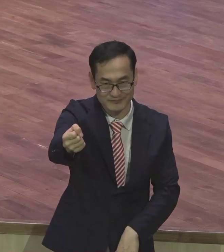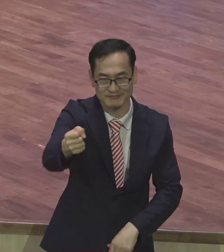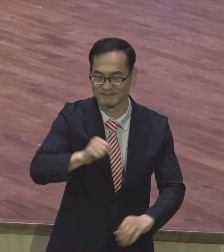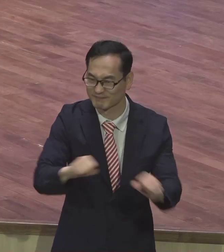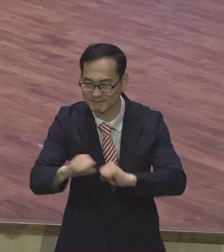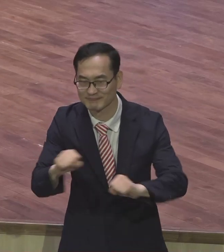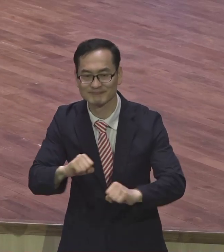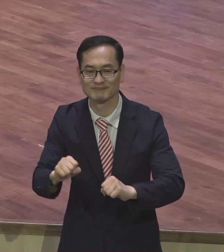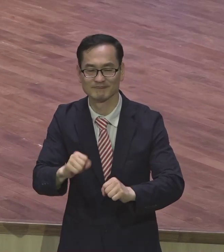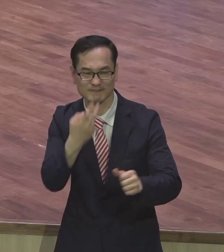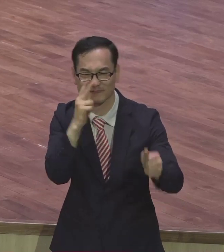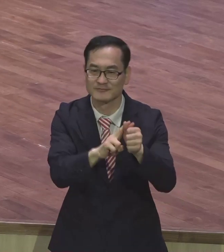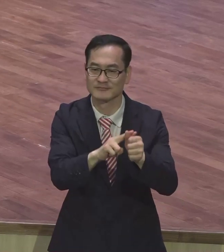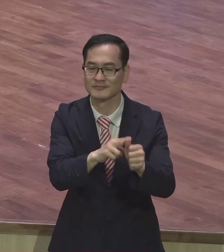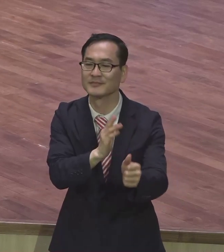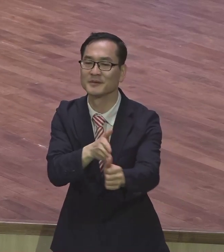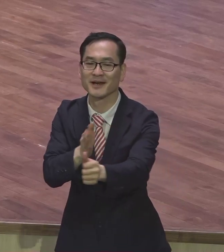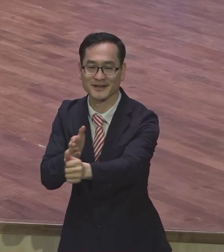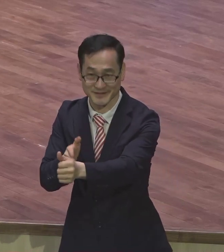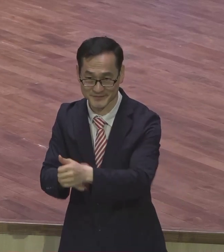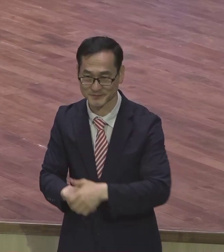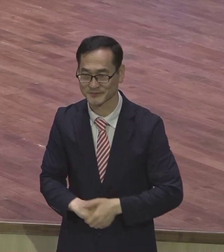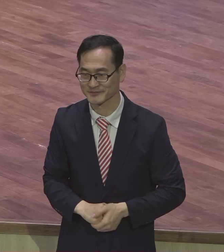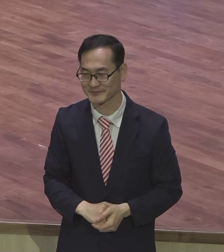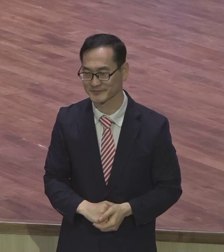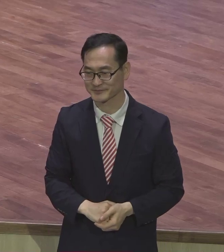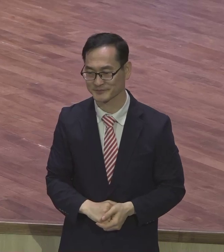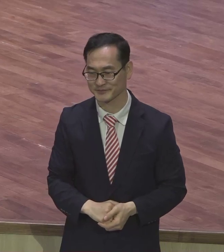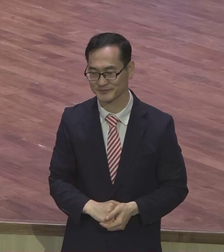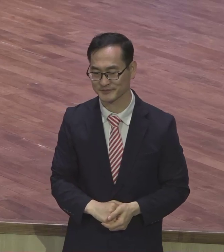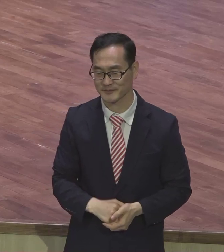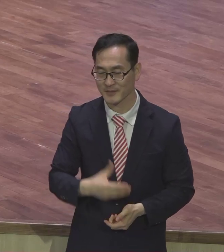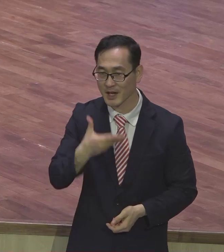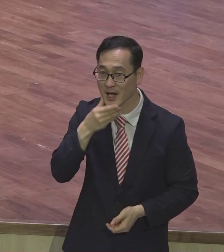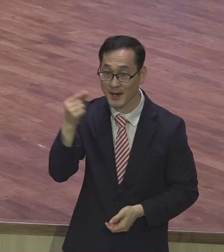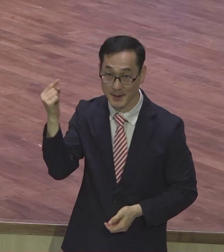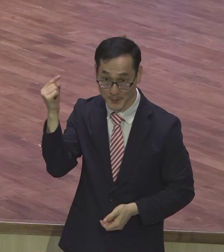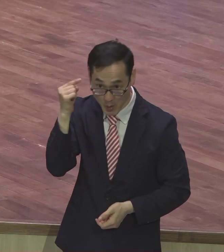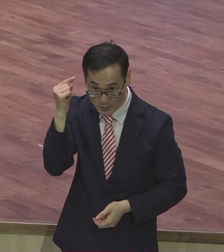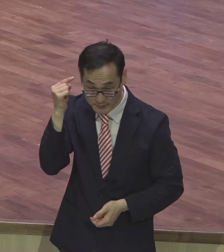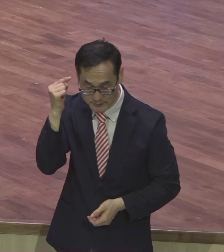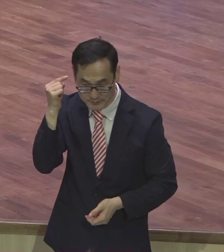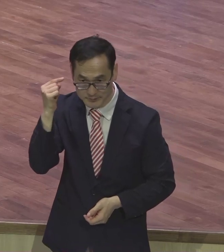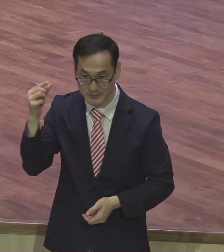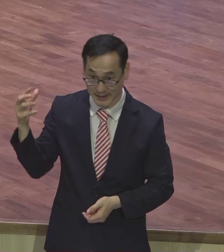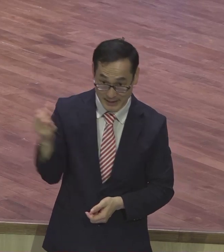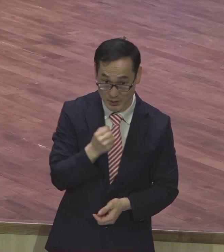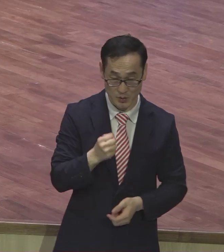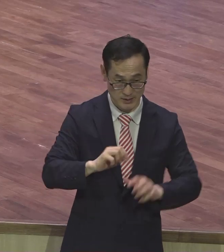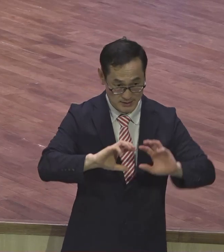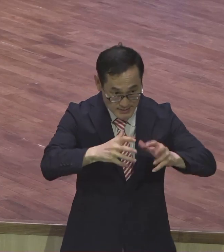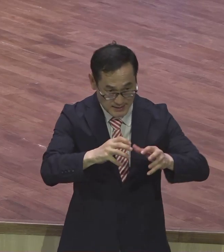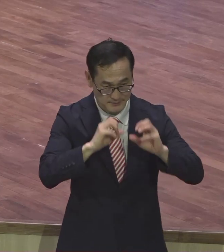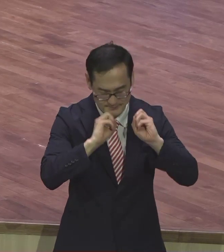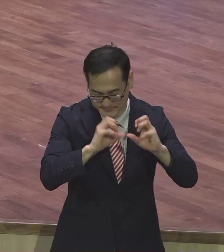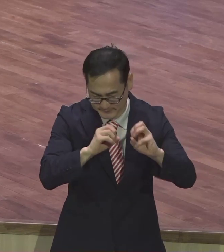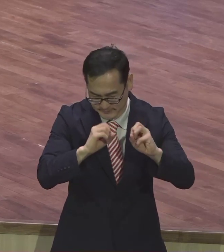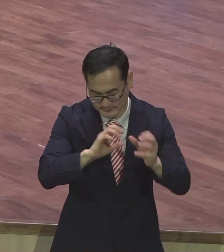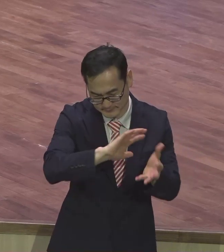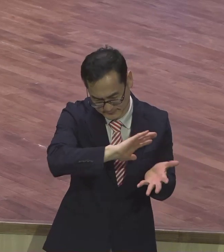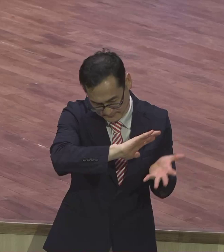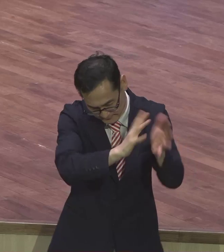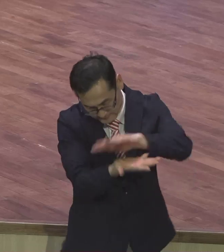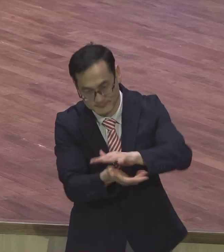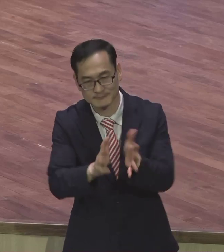그래서 복음으로 세상의 틀을 바꾸는데 확실하게 여러분